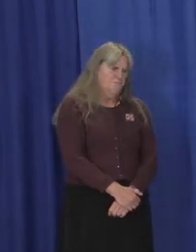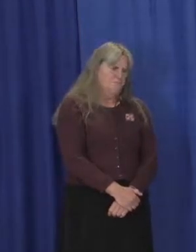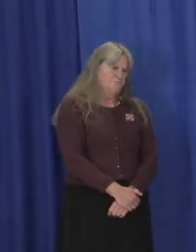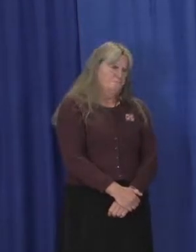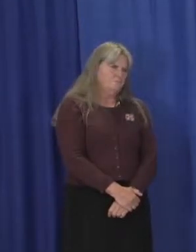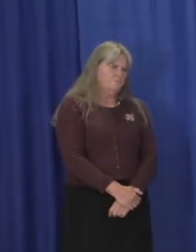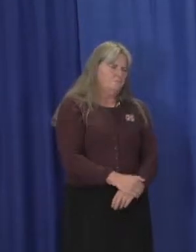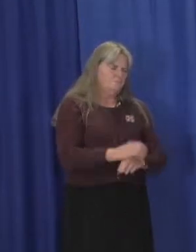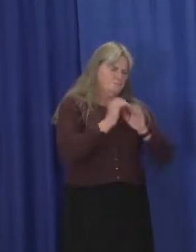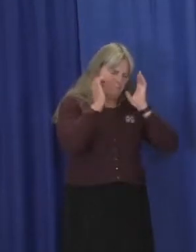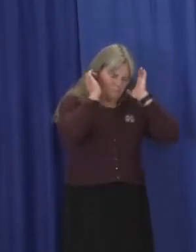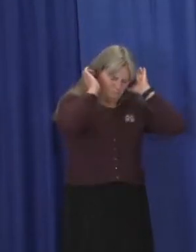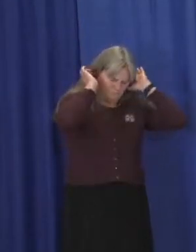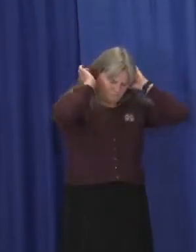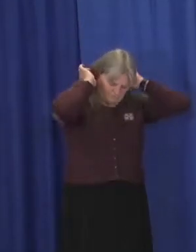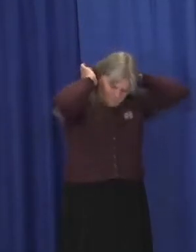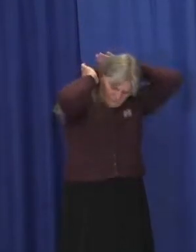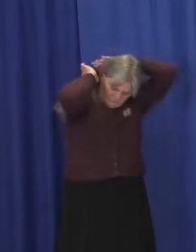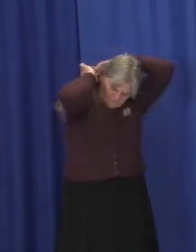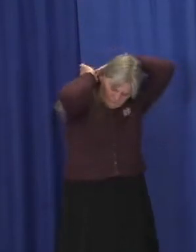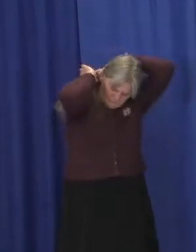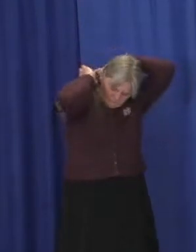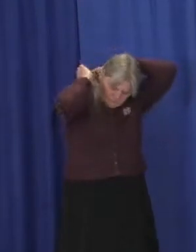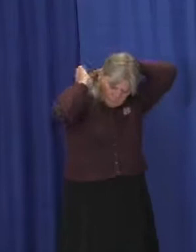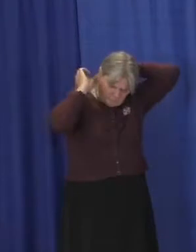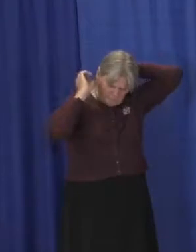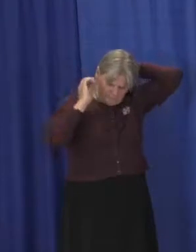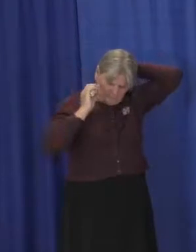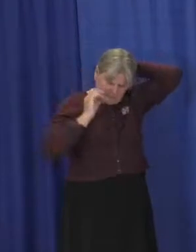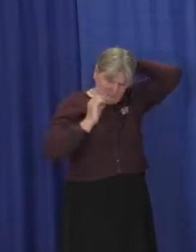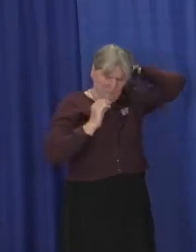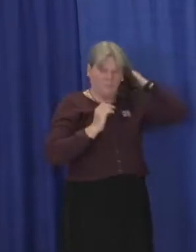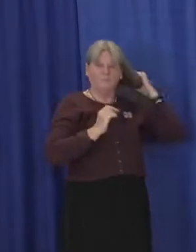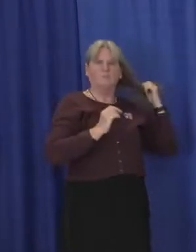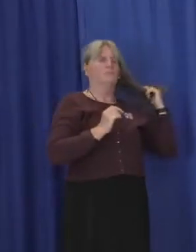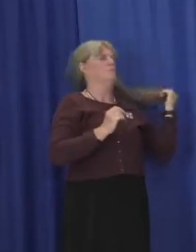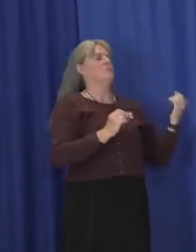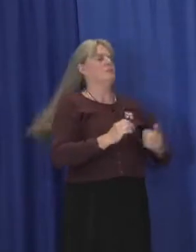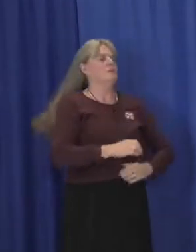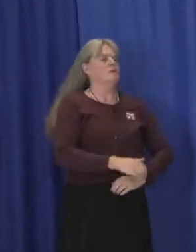a la loi et l'enforcement quand il est nécessaire.